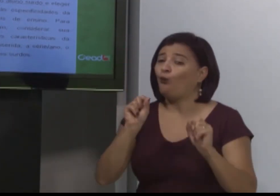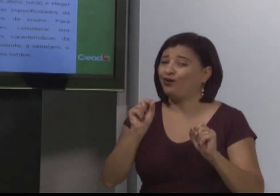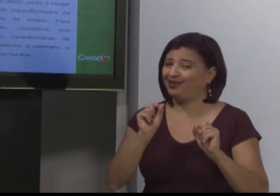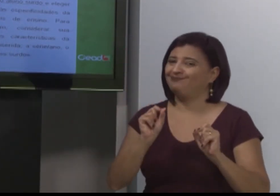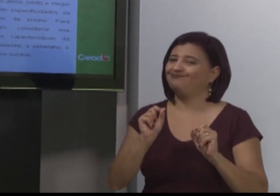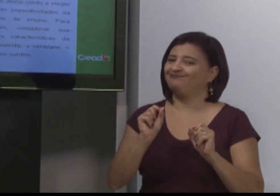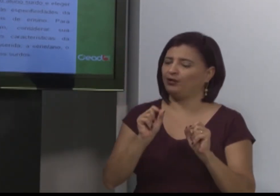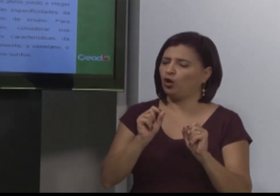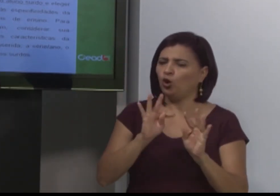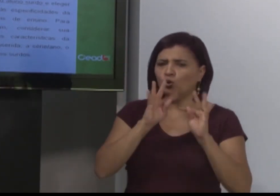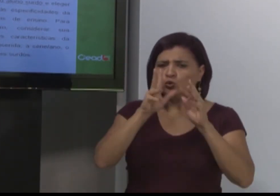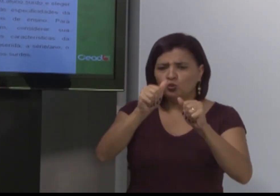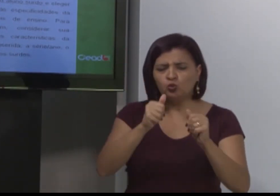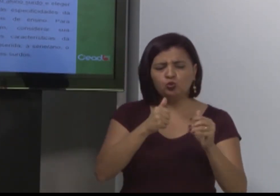E o quê?